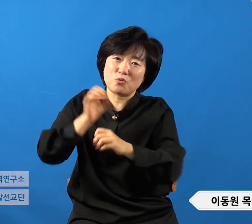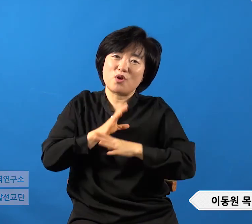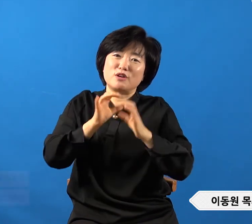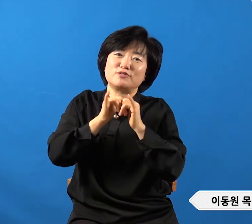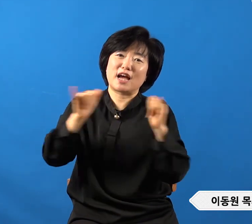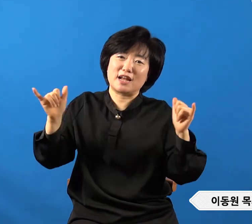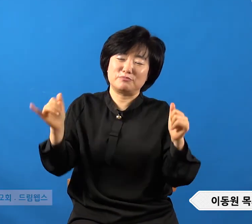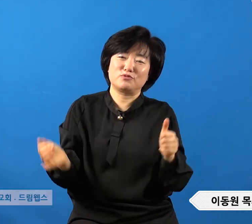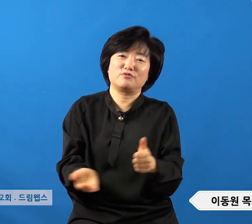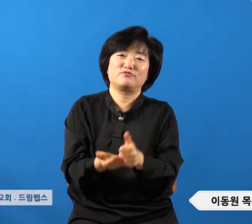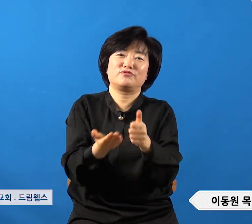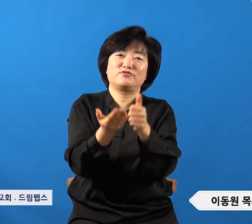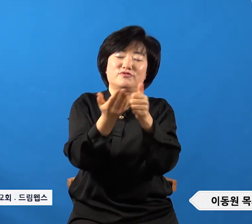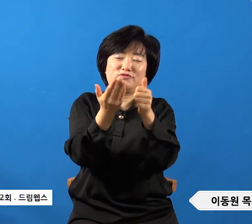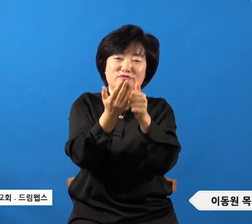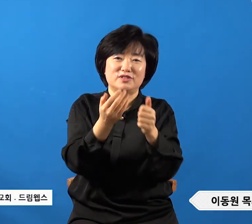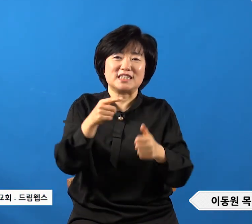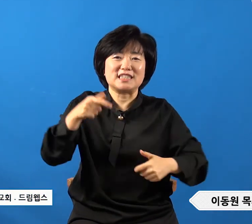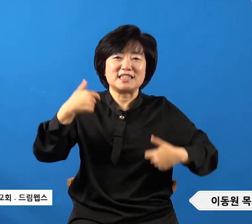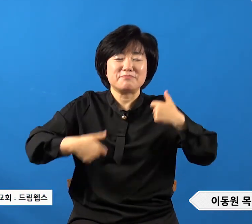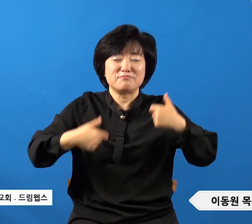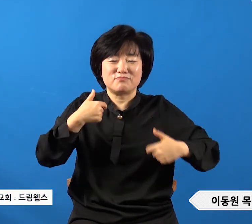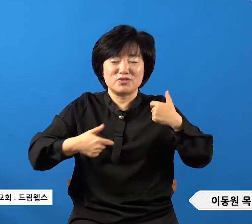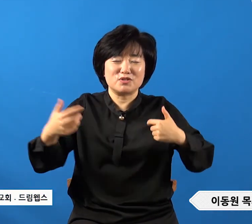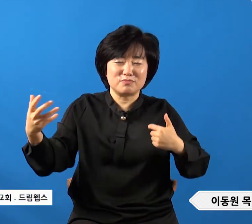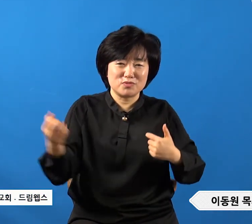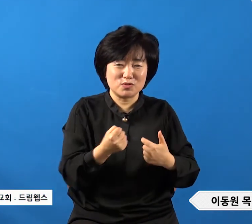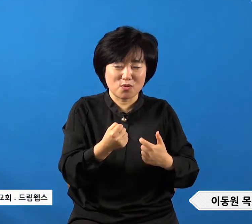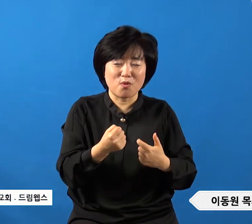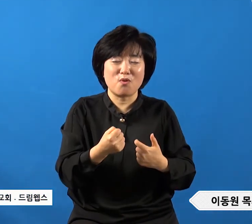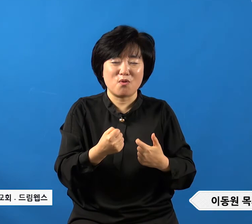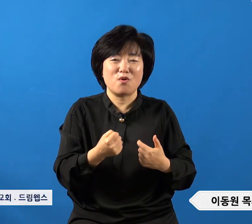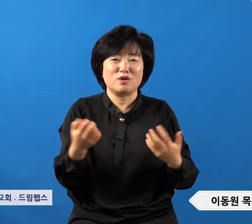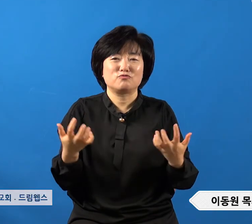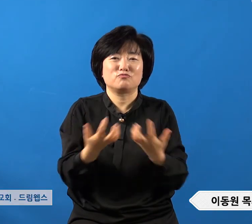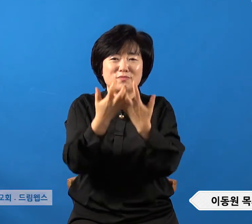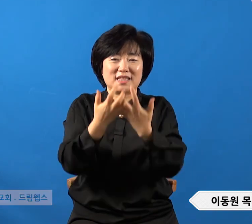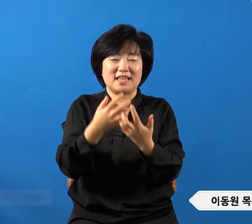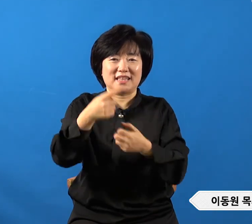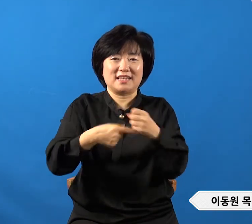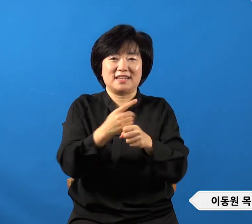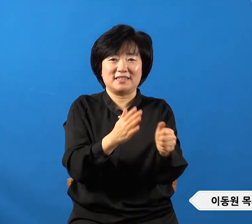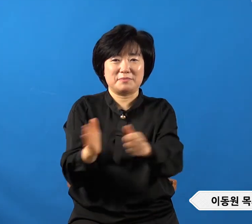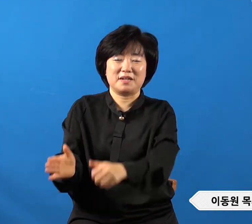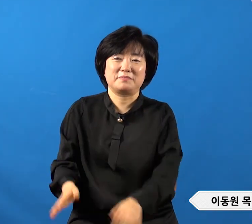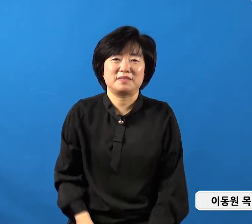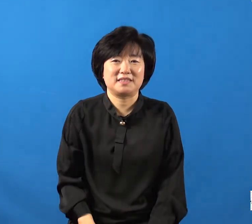그 기쁨으로 충만한 이 한 해가 될 수 있기를 주의 이름으로 축복합니다.